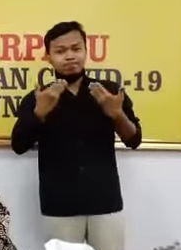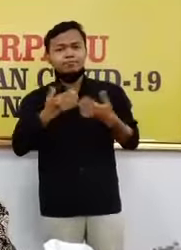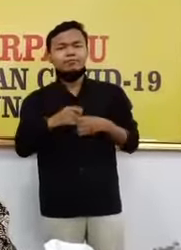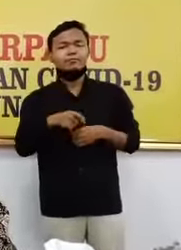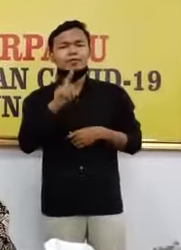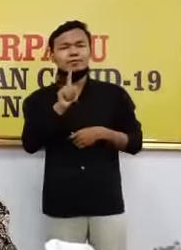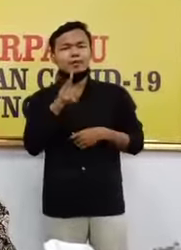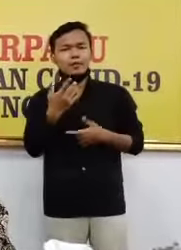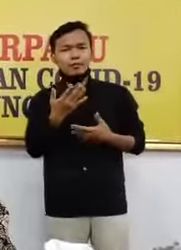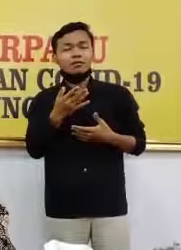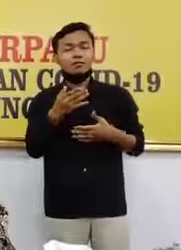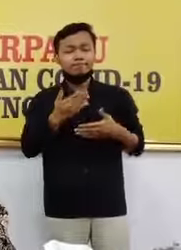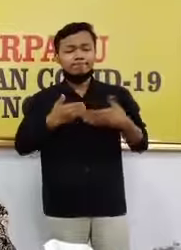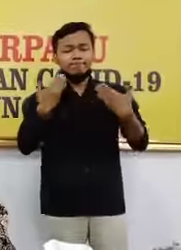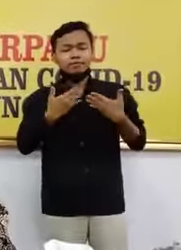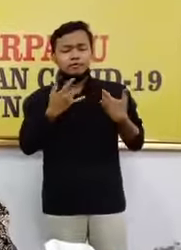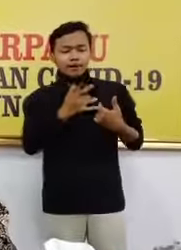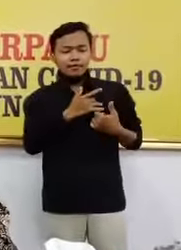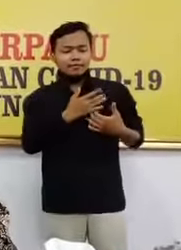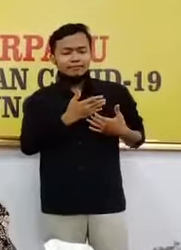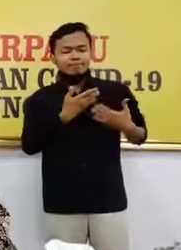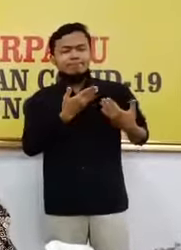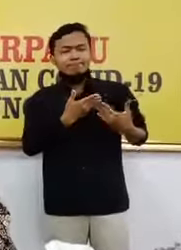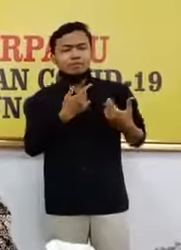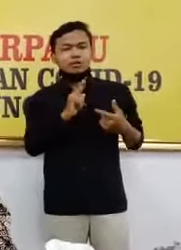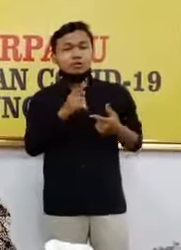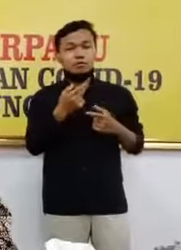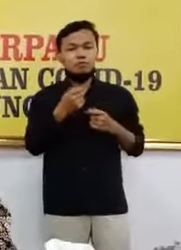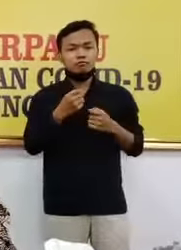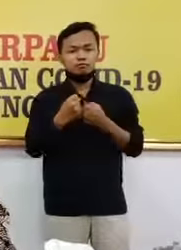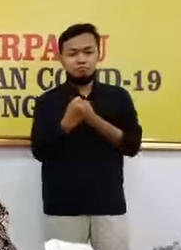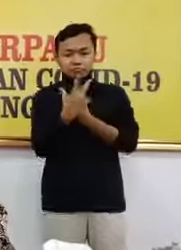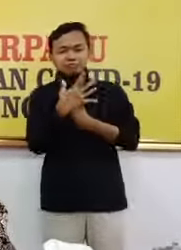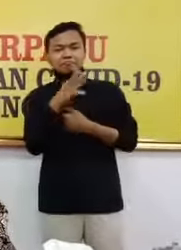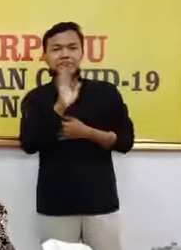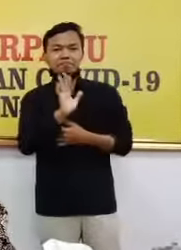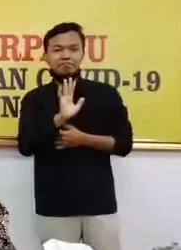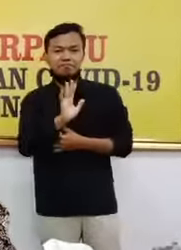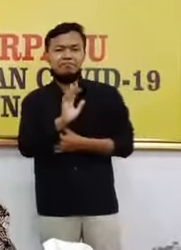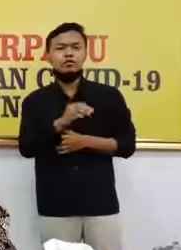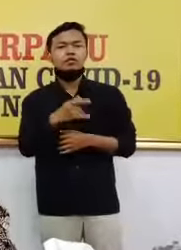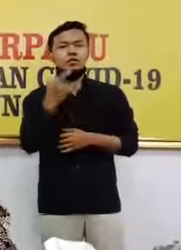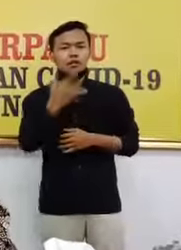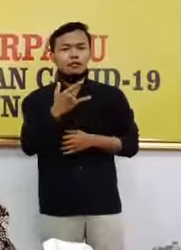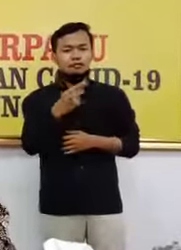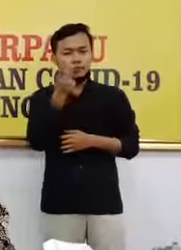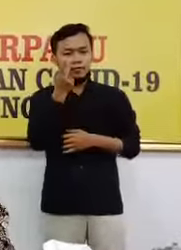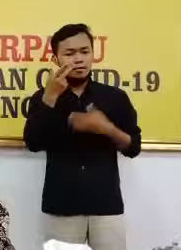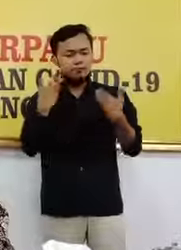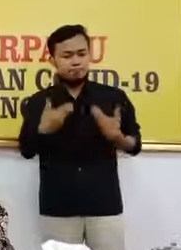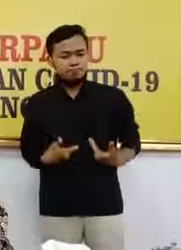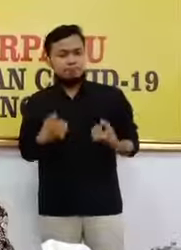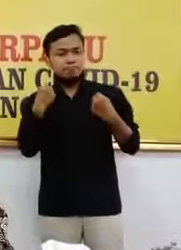tentu akan menyenangkan hati dan penyakit akan tidak mudah datang. Tetap jaga stamina,